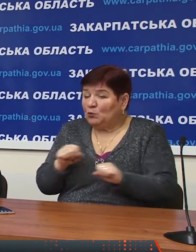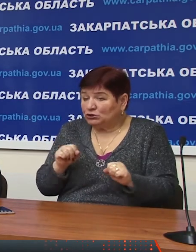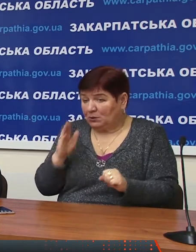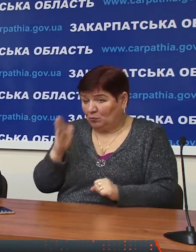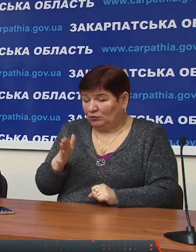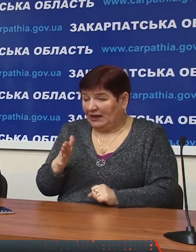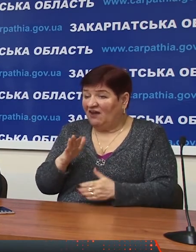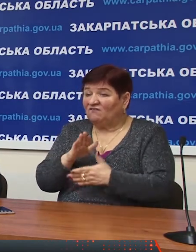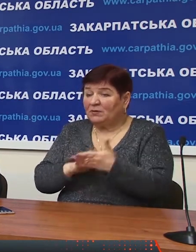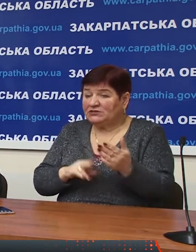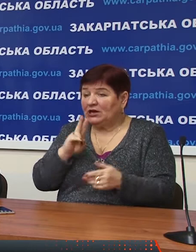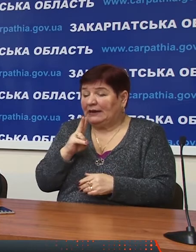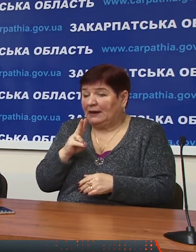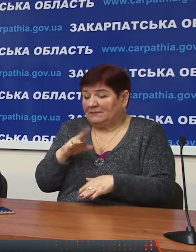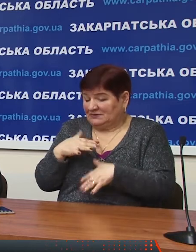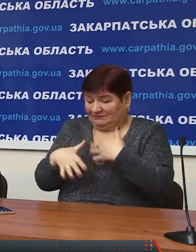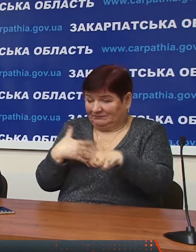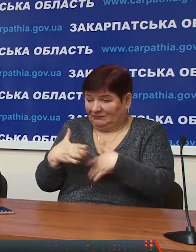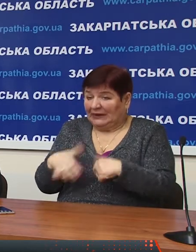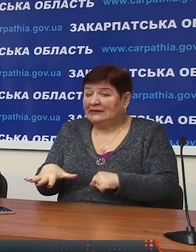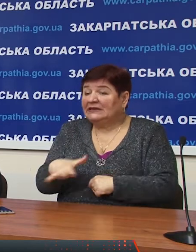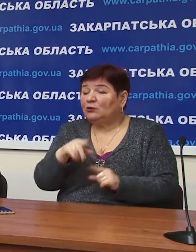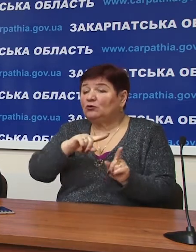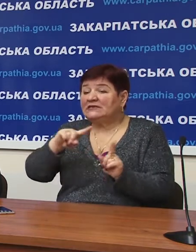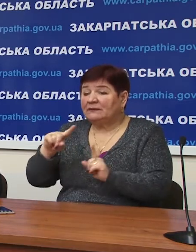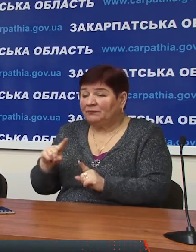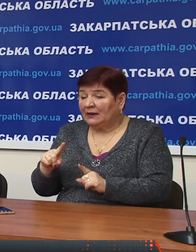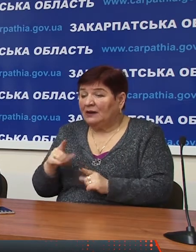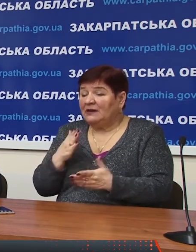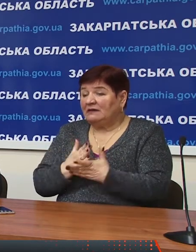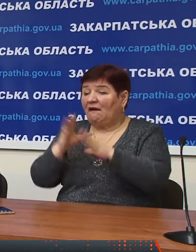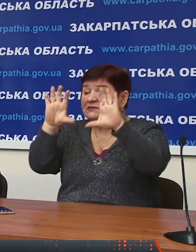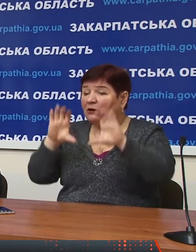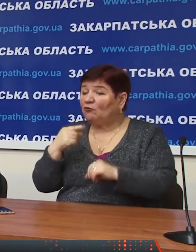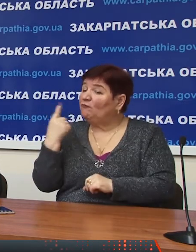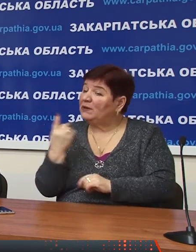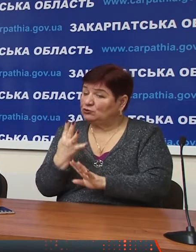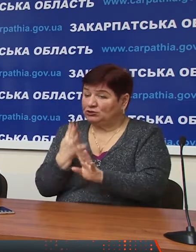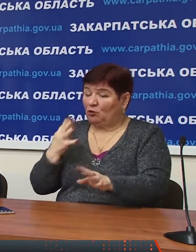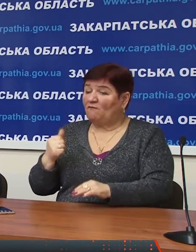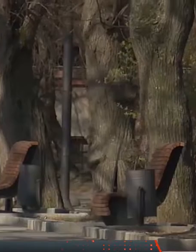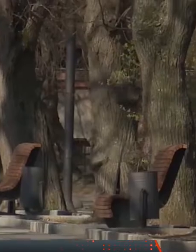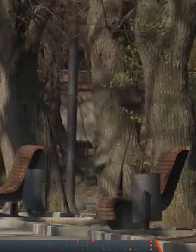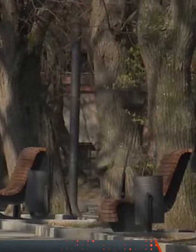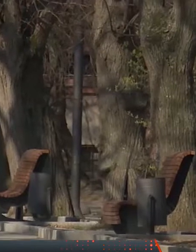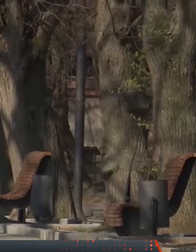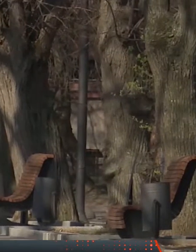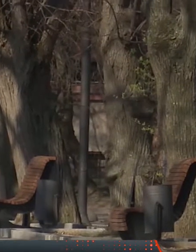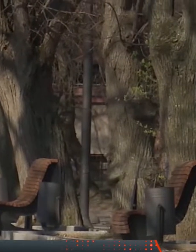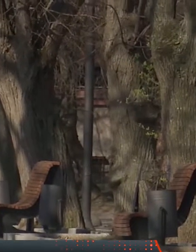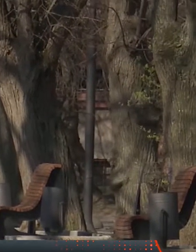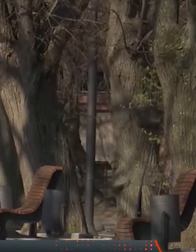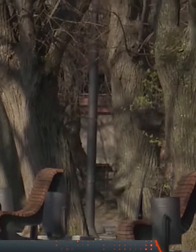або, вибачте мені, якимось безпреділом. На території Закарпаття діє закон, в першу чергу закон воєнного стану. Доцільності